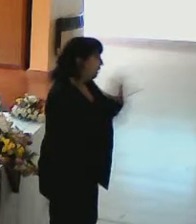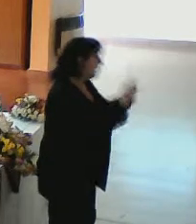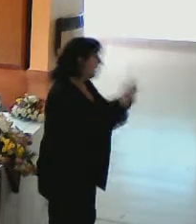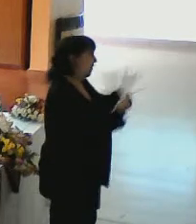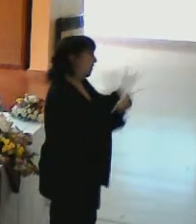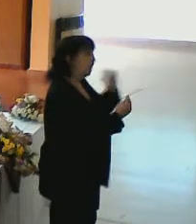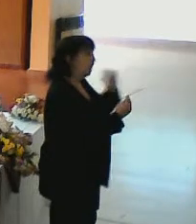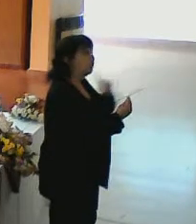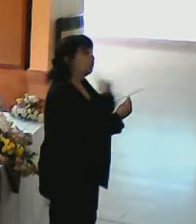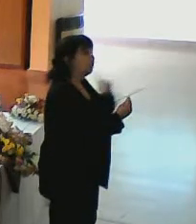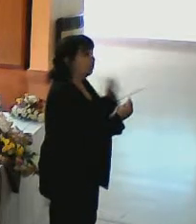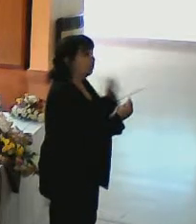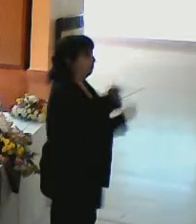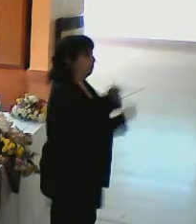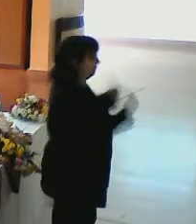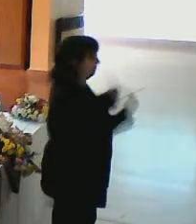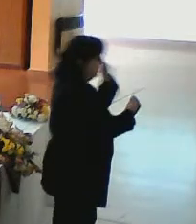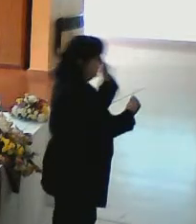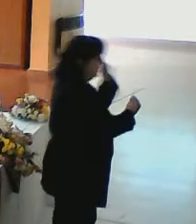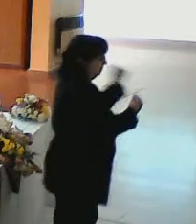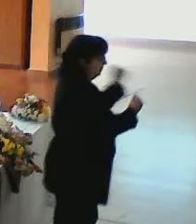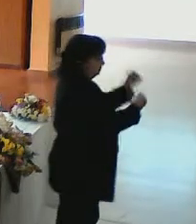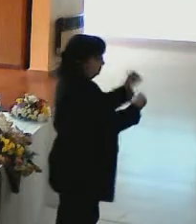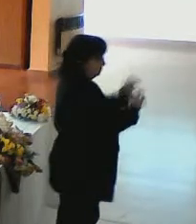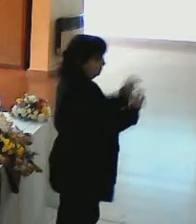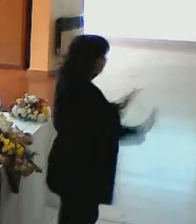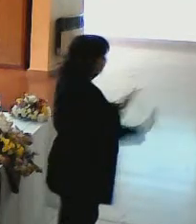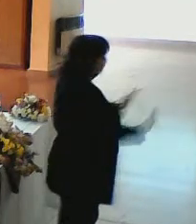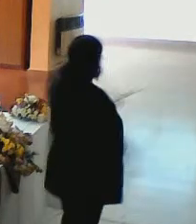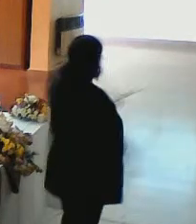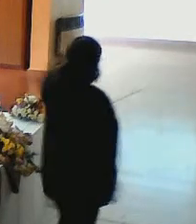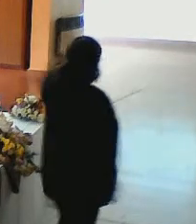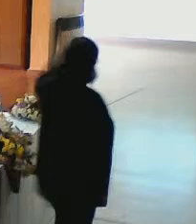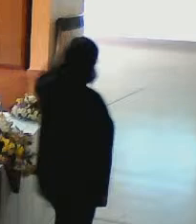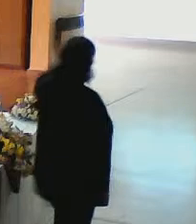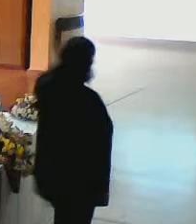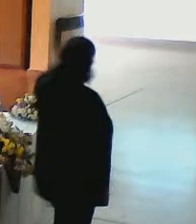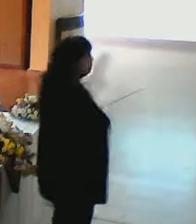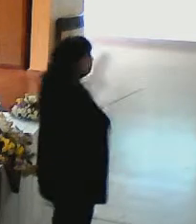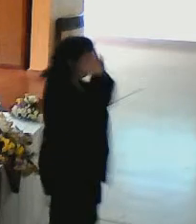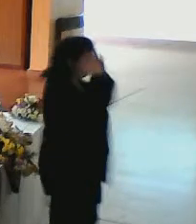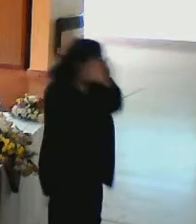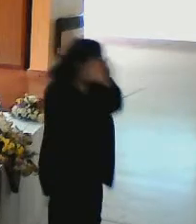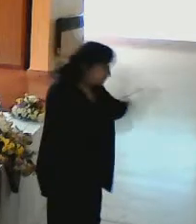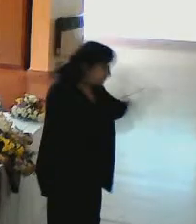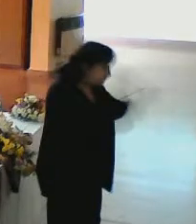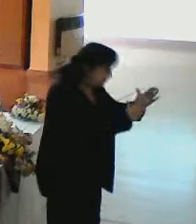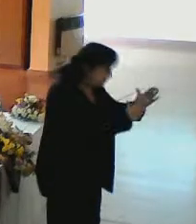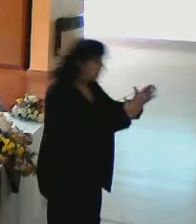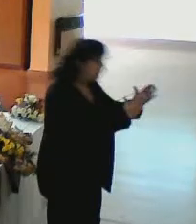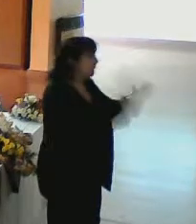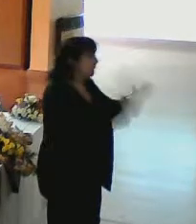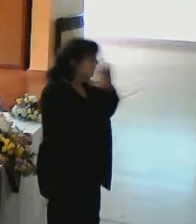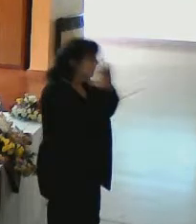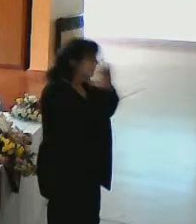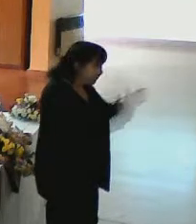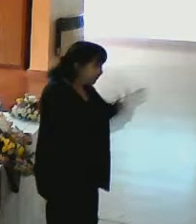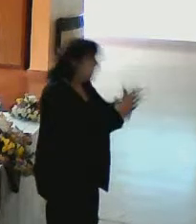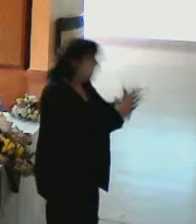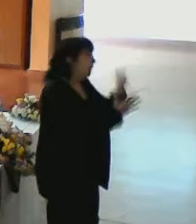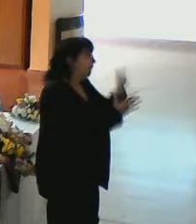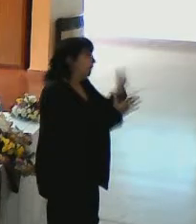diagnóstico. Lo siguiente. ¿Cuáles son los síntomas de inatención? Poca atención a detalles, errores